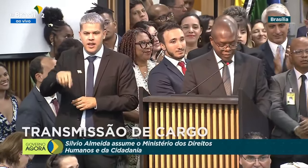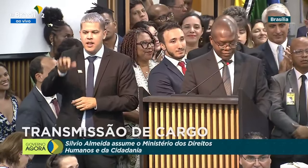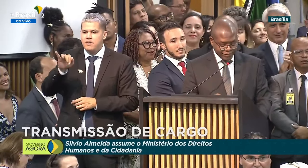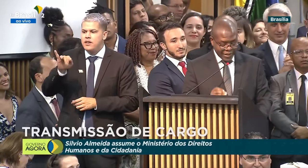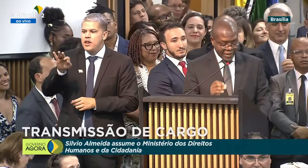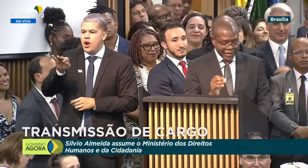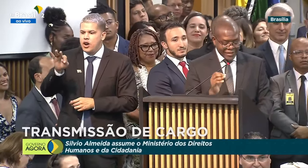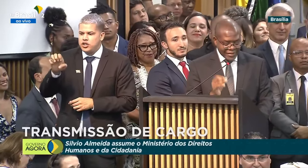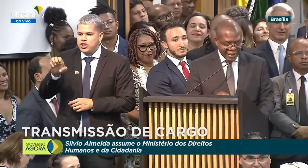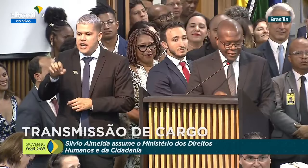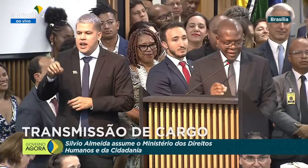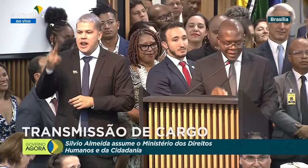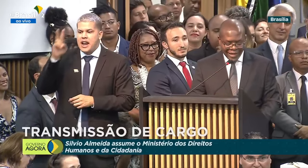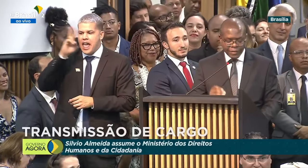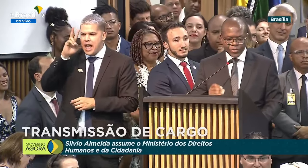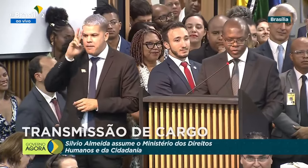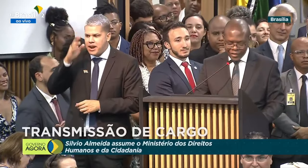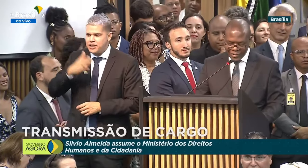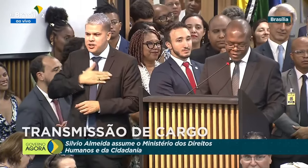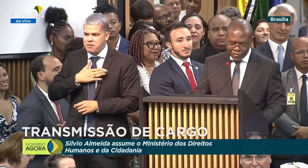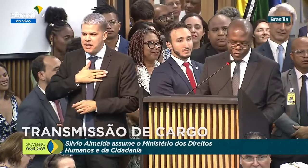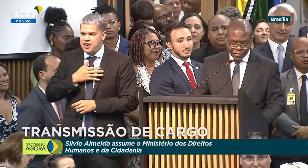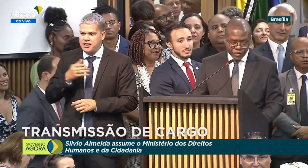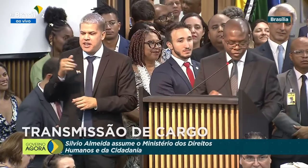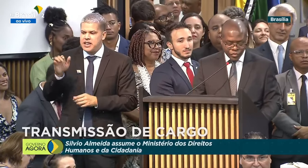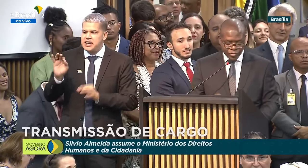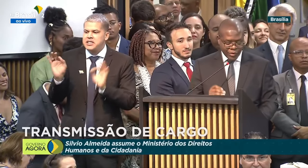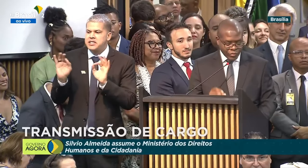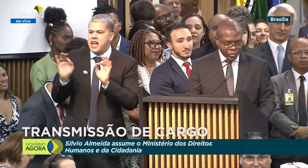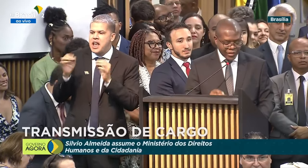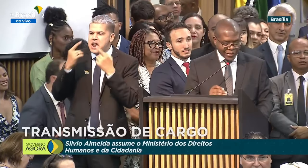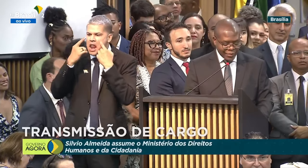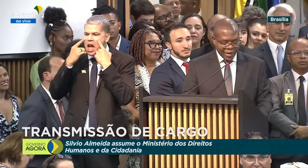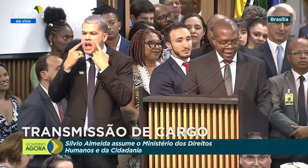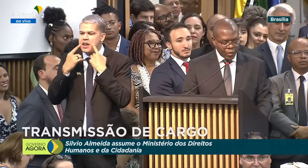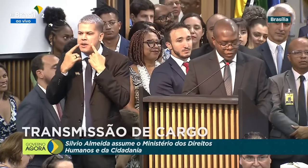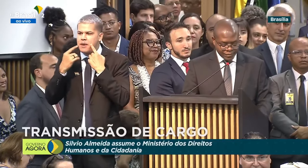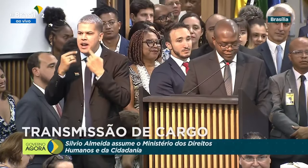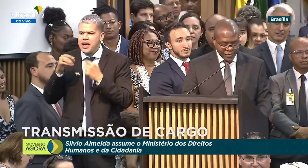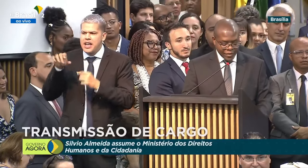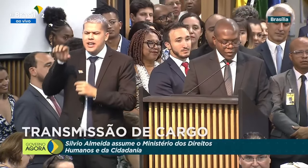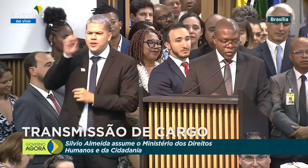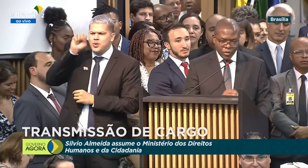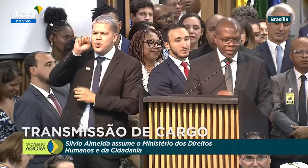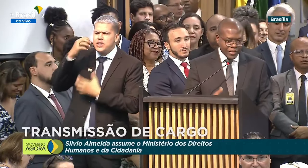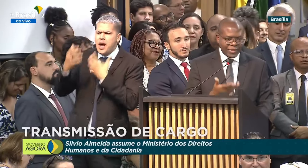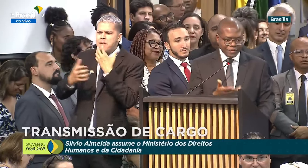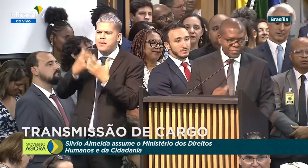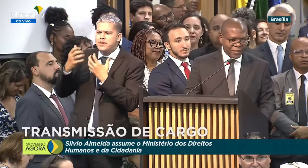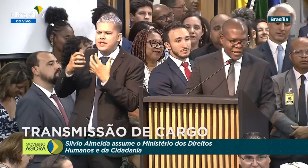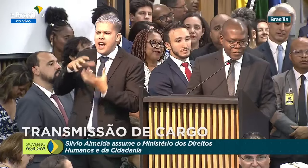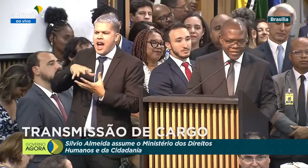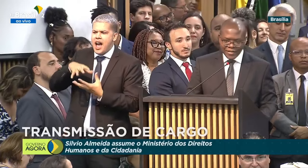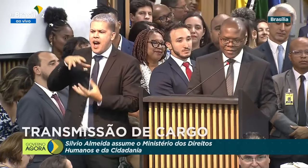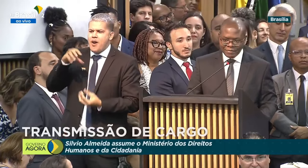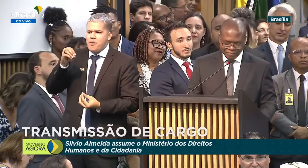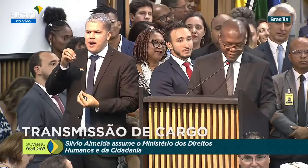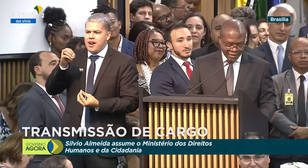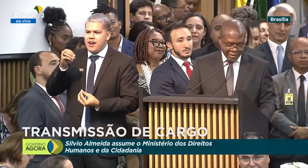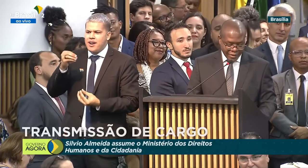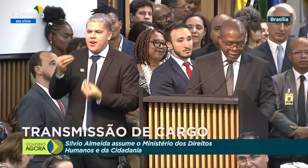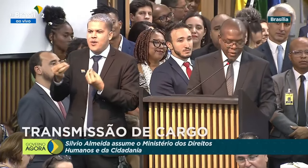lembram de mim sentem a lágrima escorrer da minha voz escuta uma música da minha alma Como canta falei